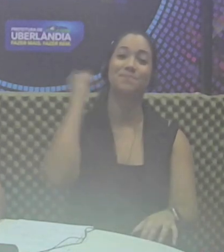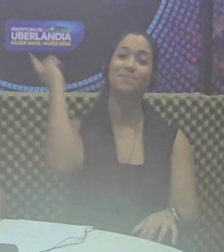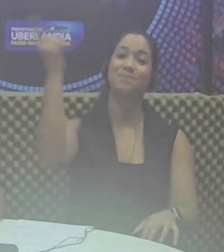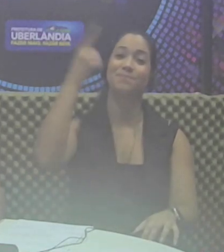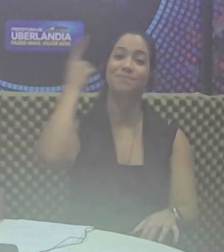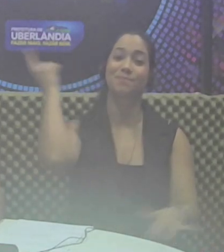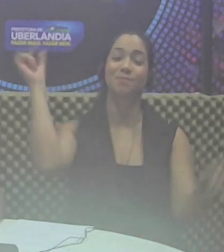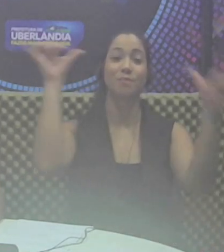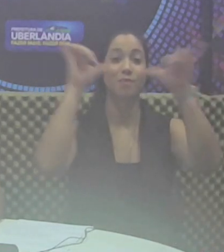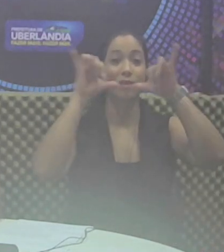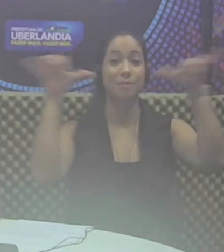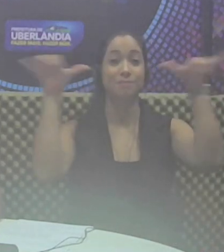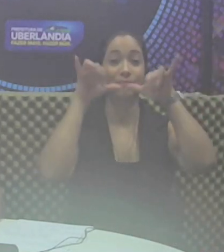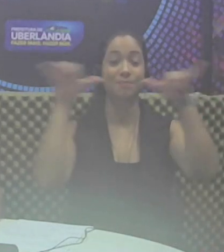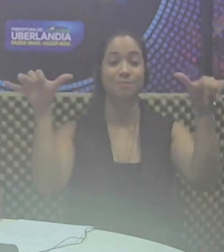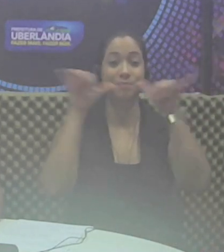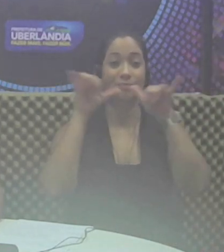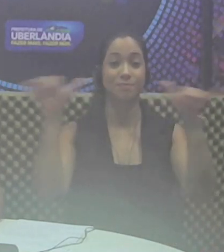Giro de